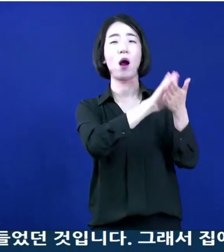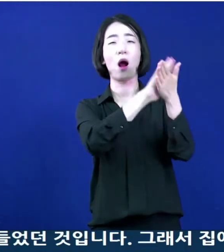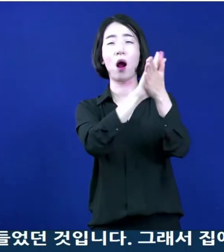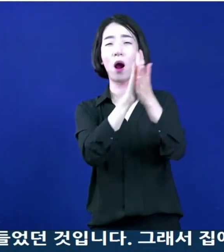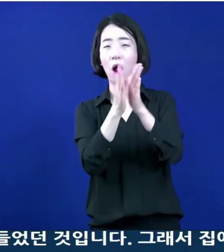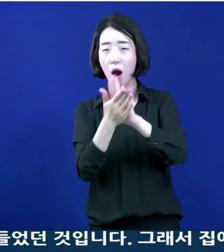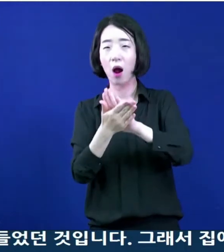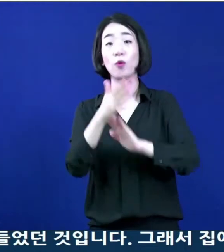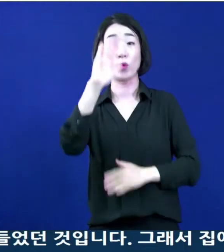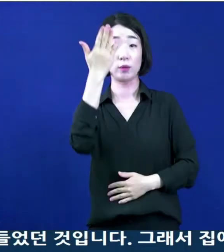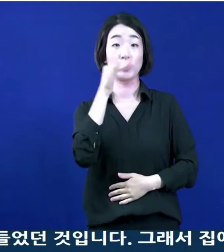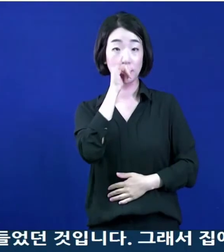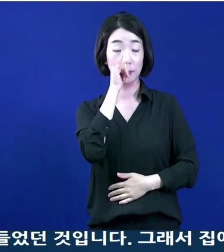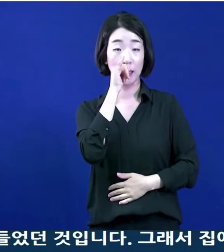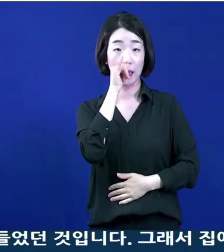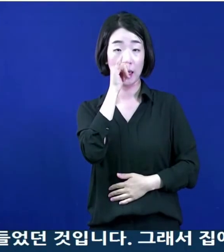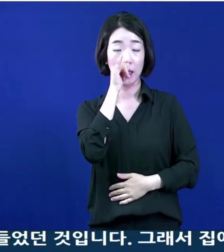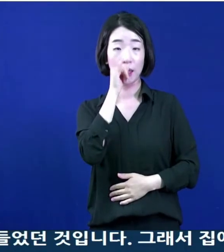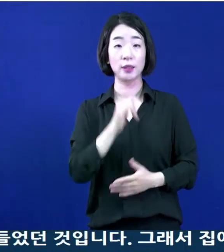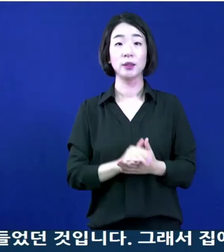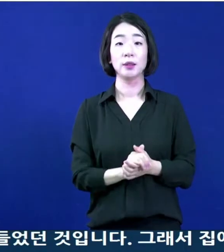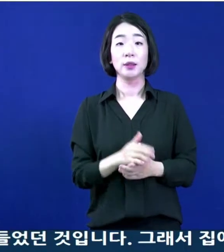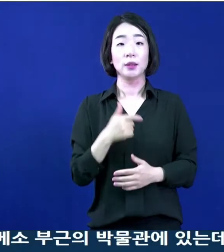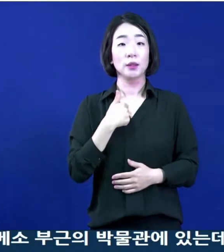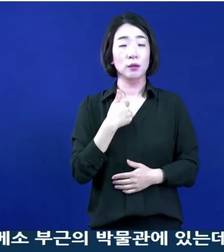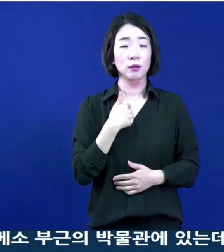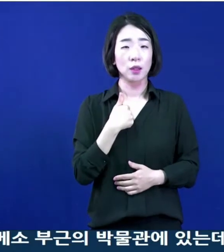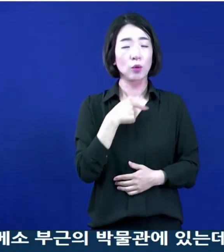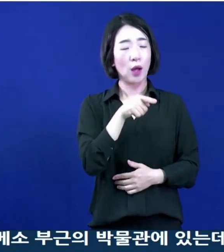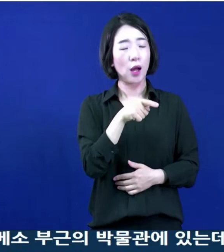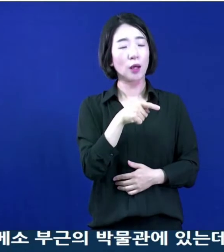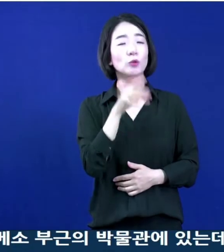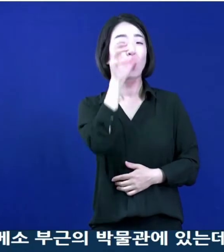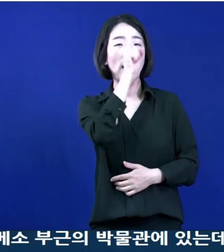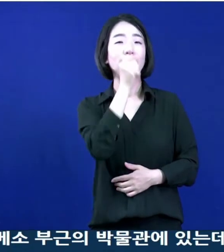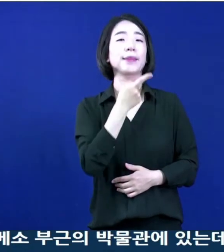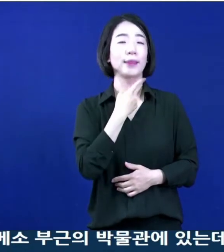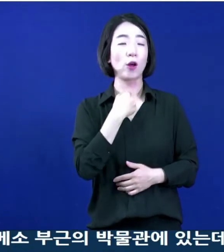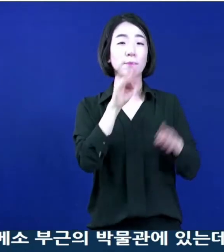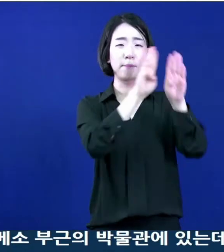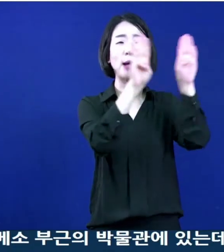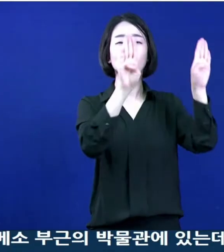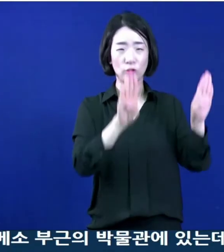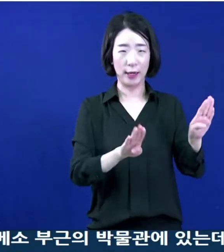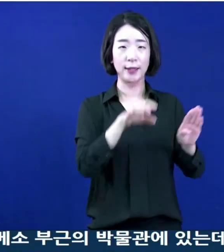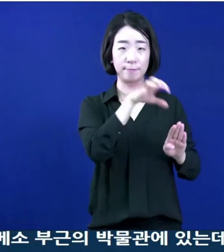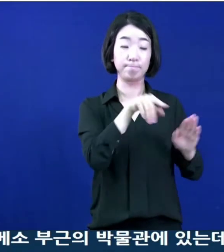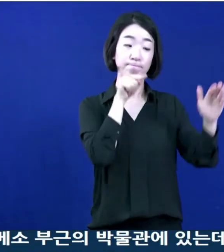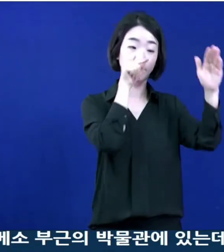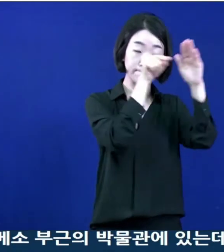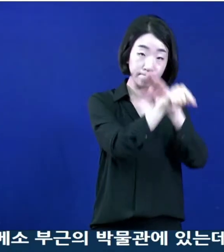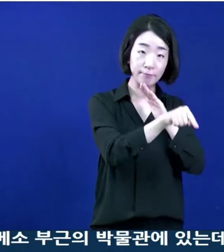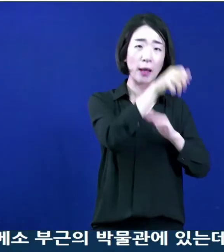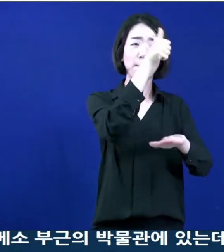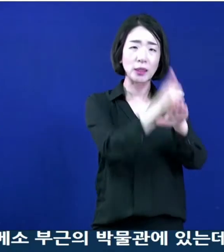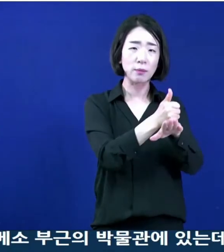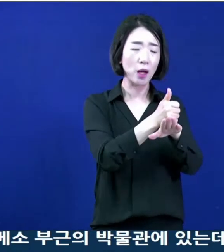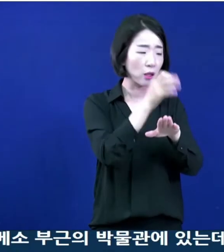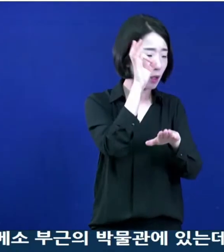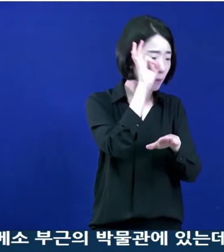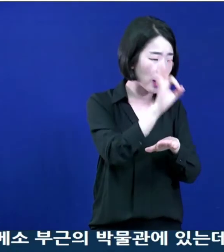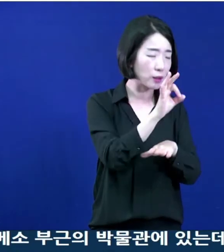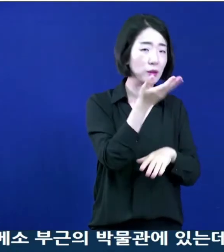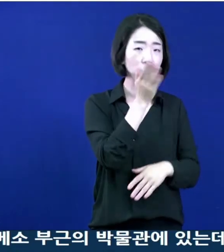걸 배울 수 있습니다. 저는 아주 애용했던 박물관인데 마지막 갔을 때 그 박물관 속에서 배운 건 몇 가지